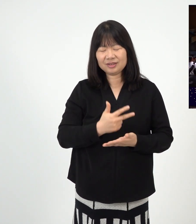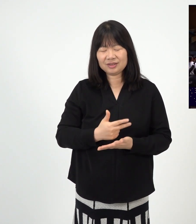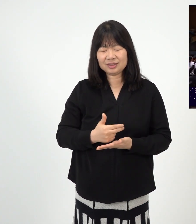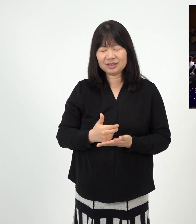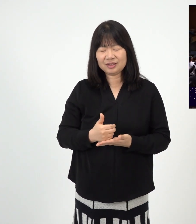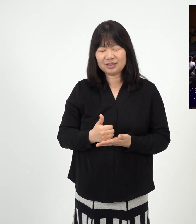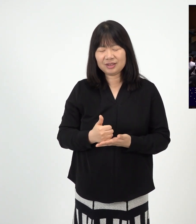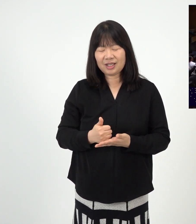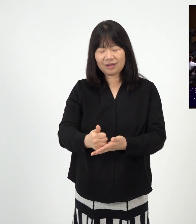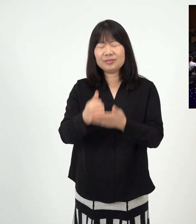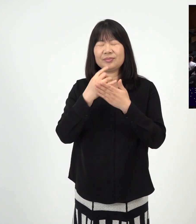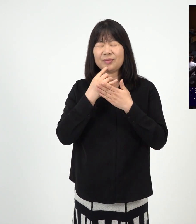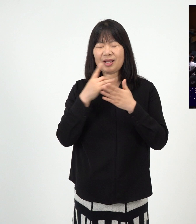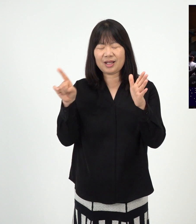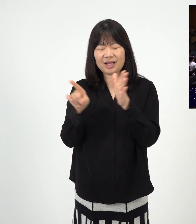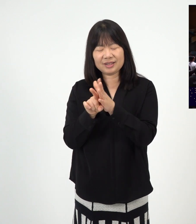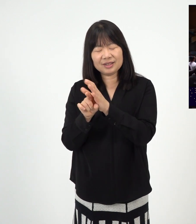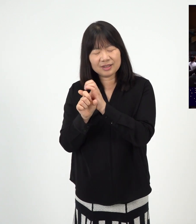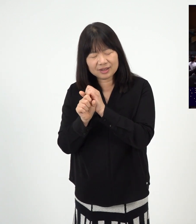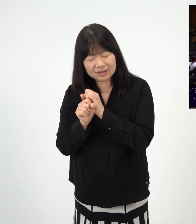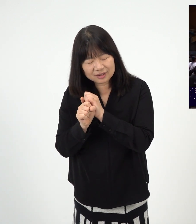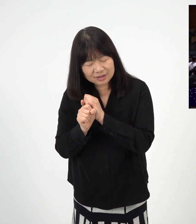주만 의지하리.